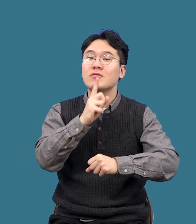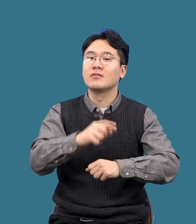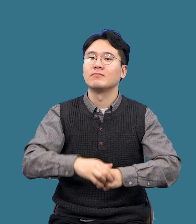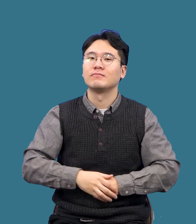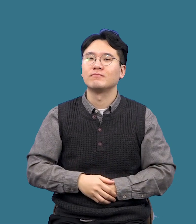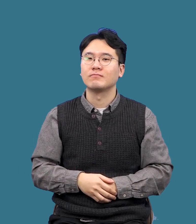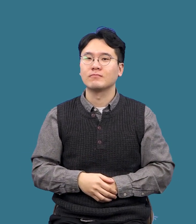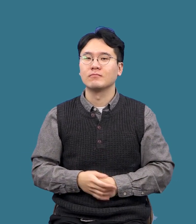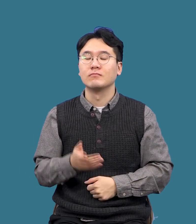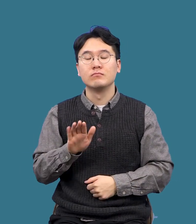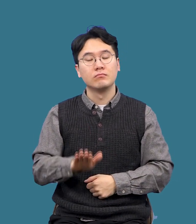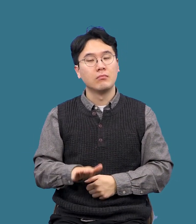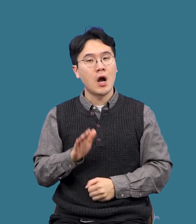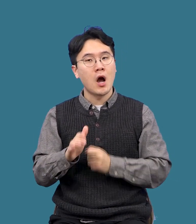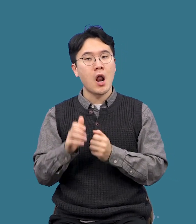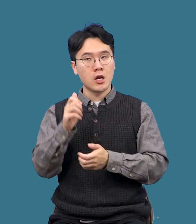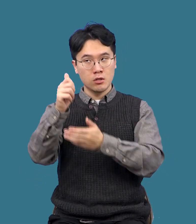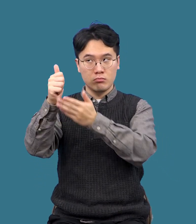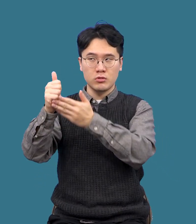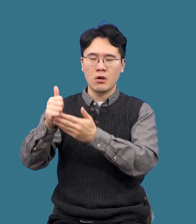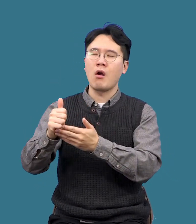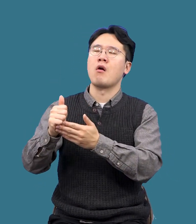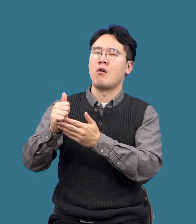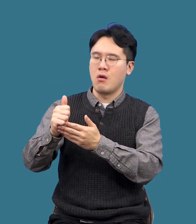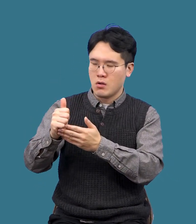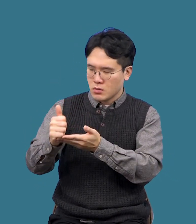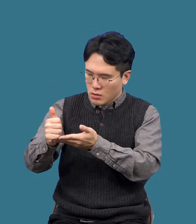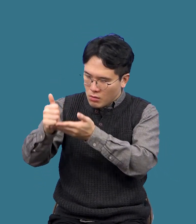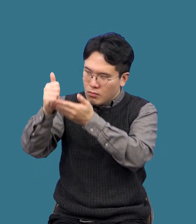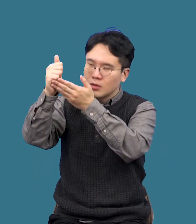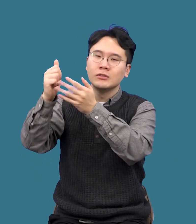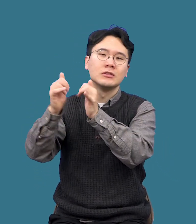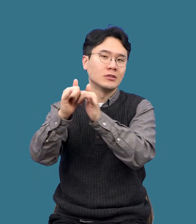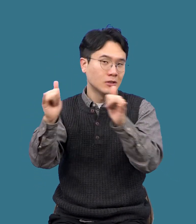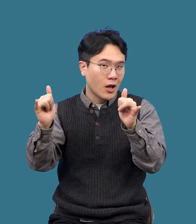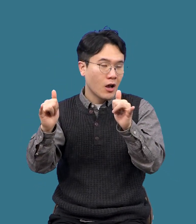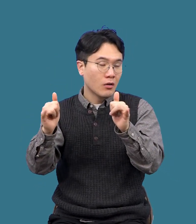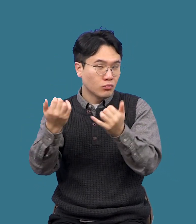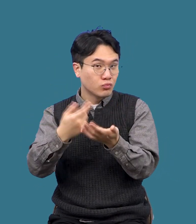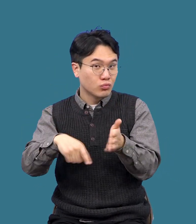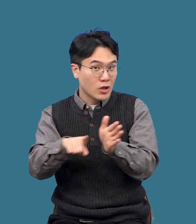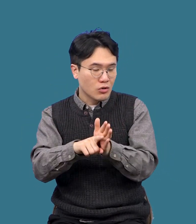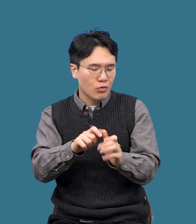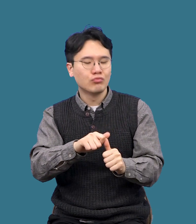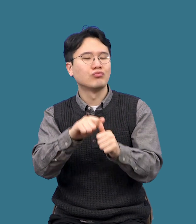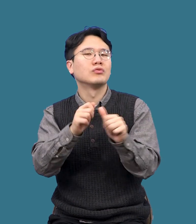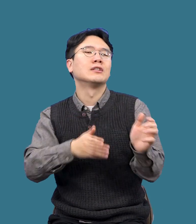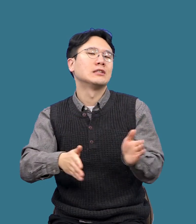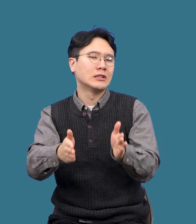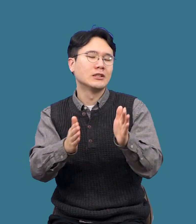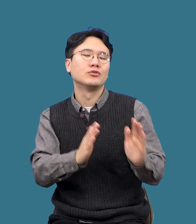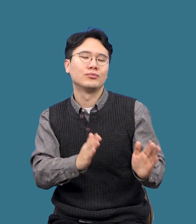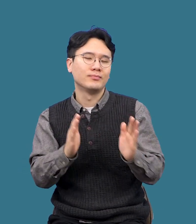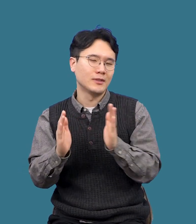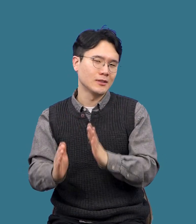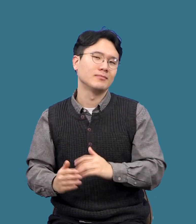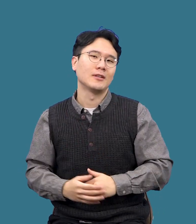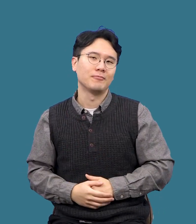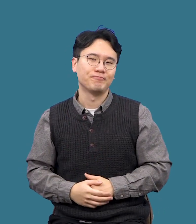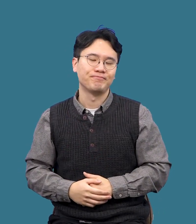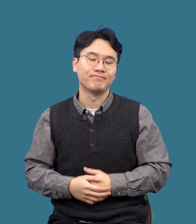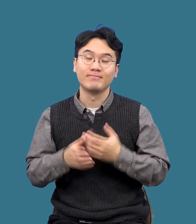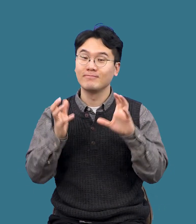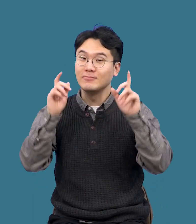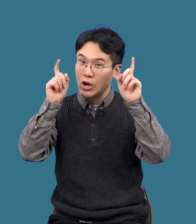그러나 하나님은 하나님을 경외하는 자들을 위해서 구원의 길을 준비하십니다. 자, 어린 양을